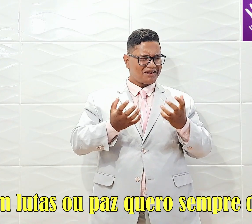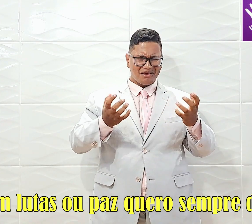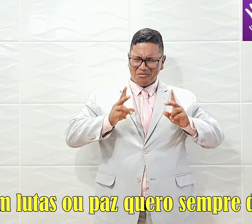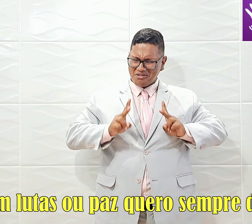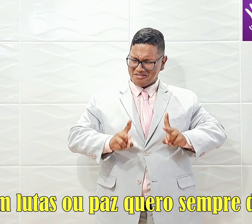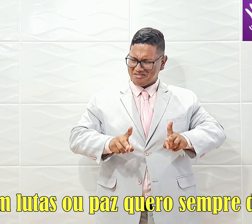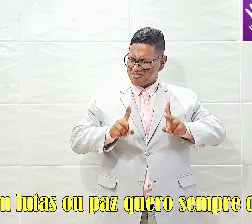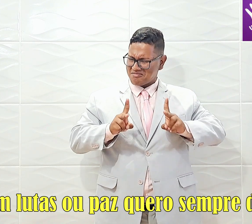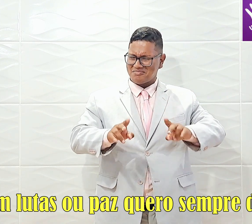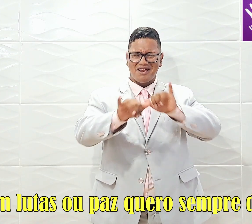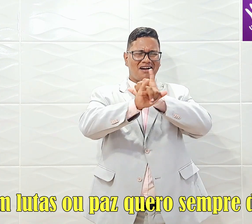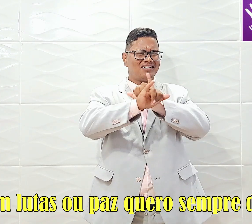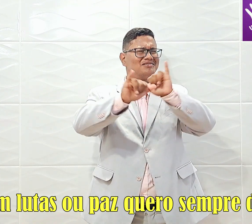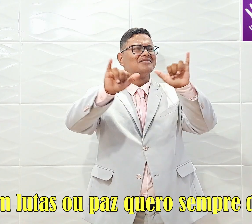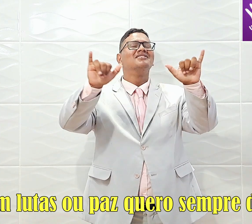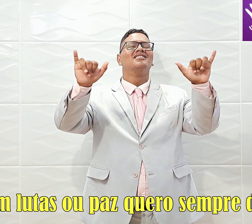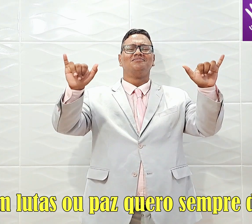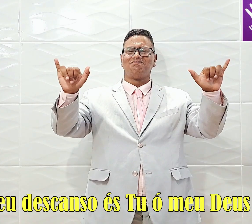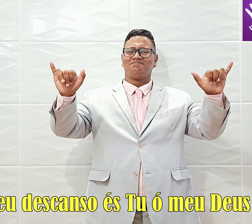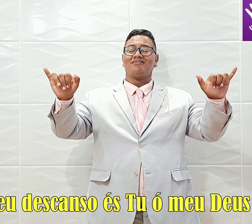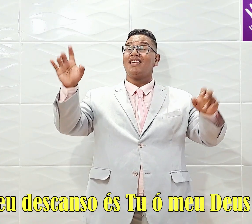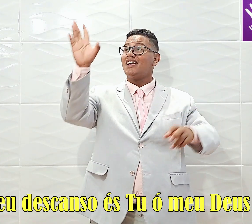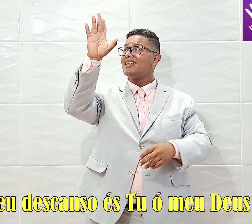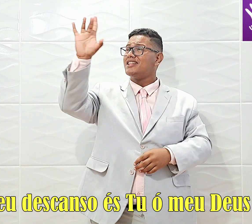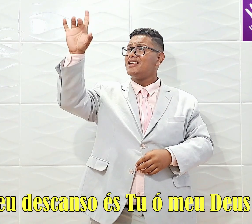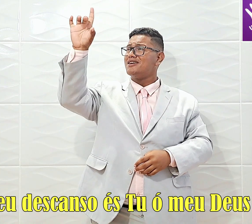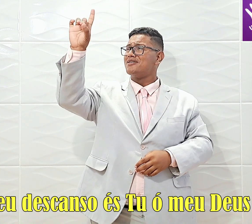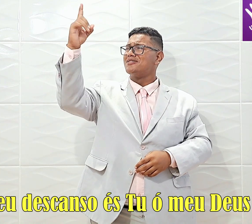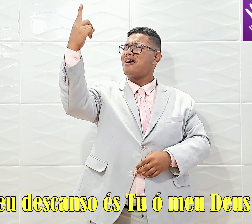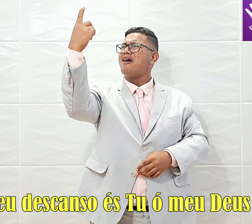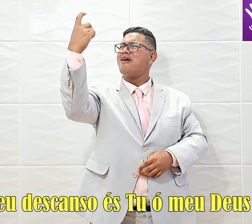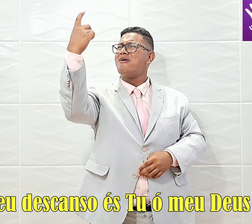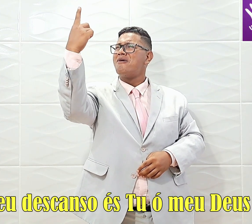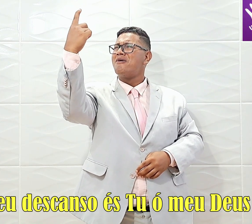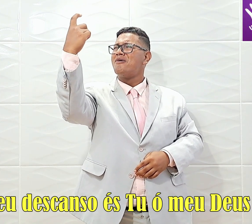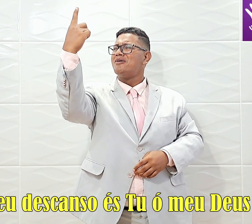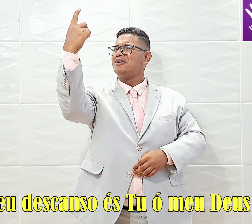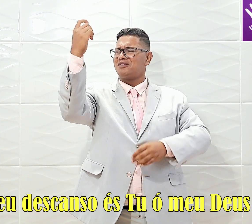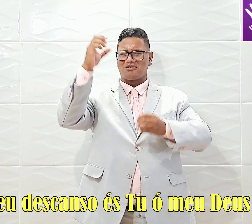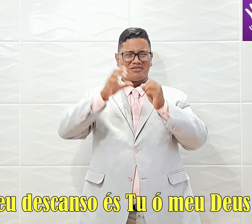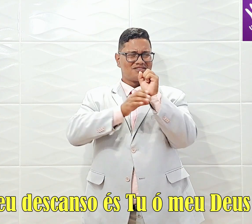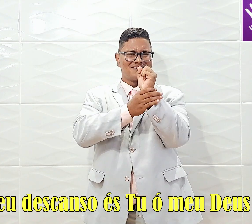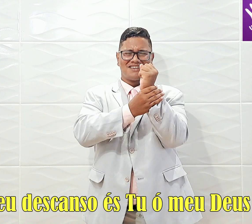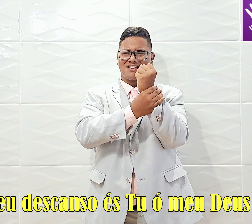dizer. Meu descanso és tu,